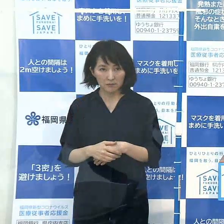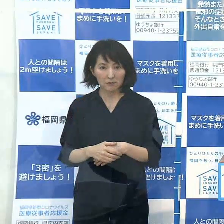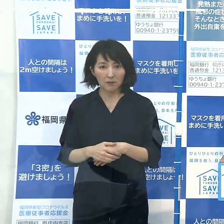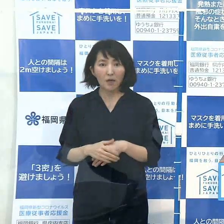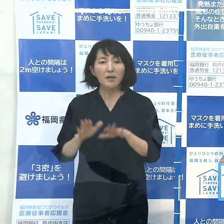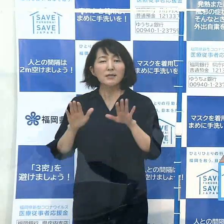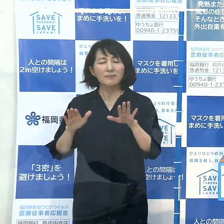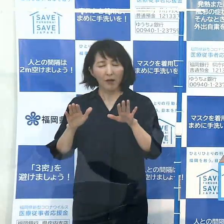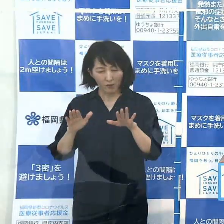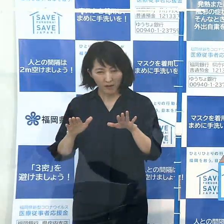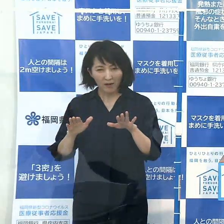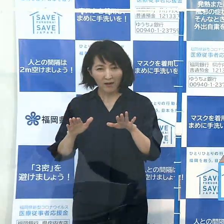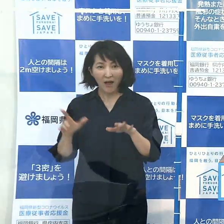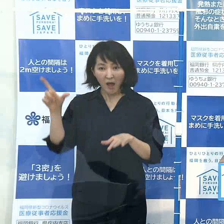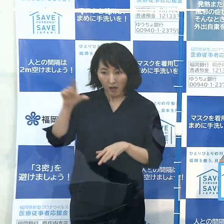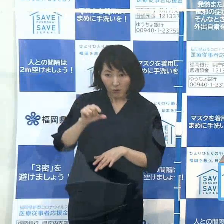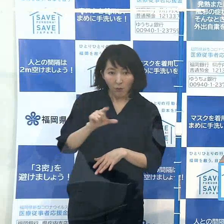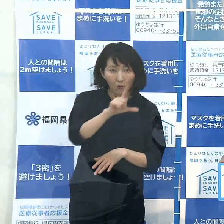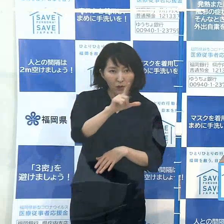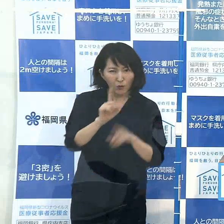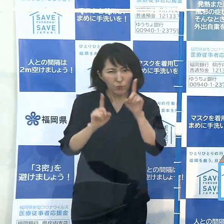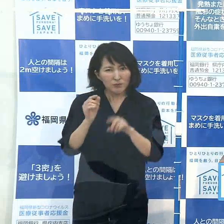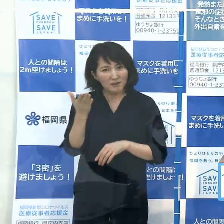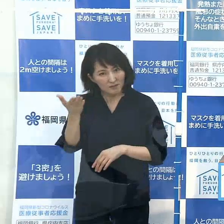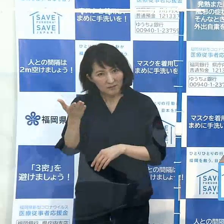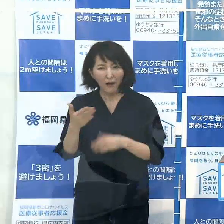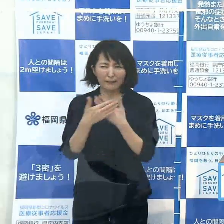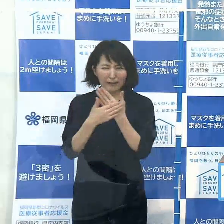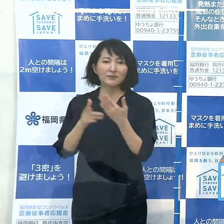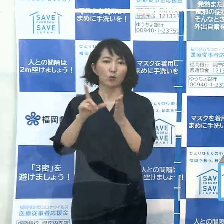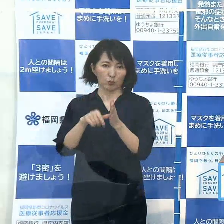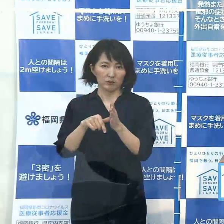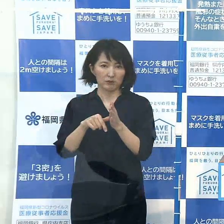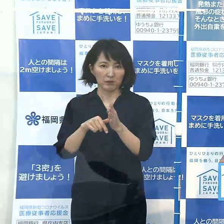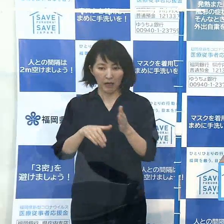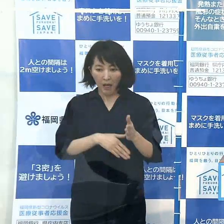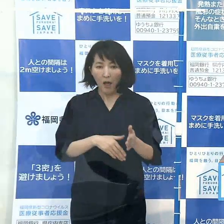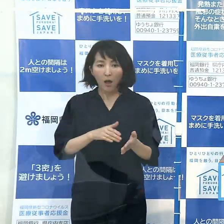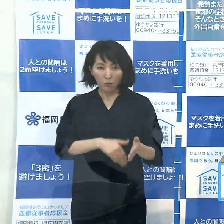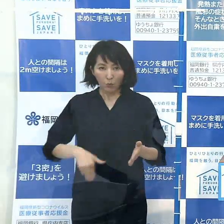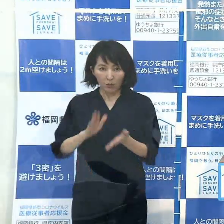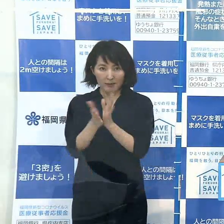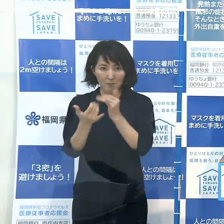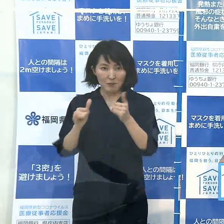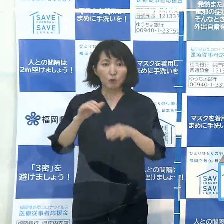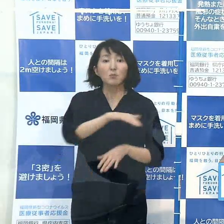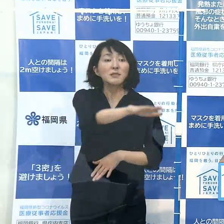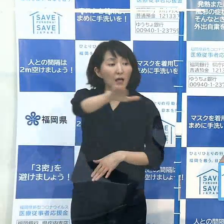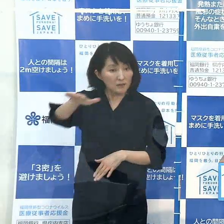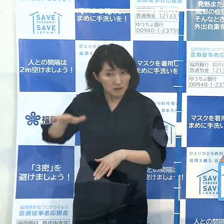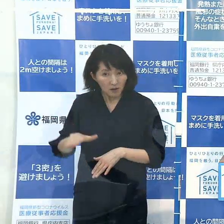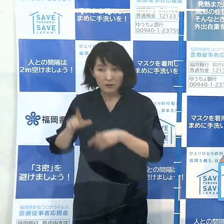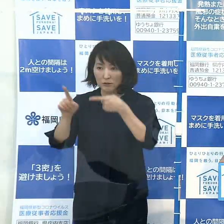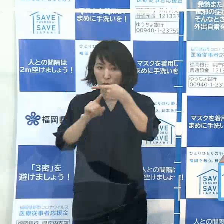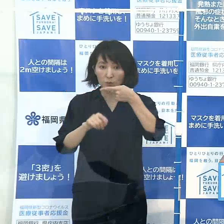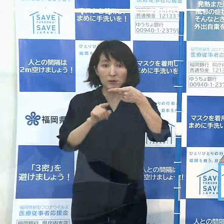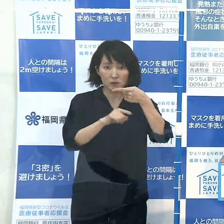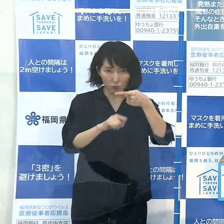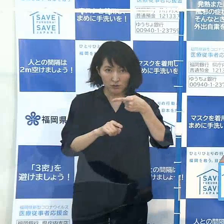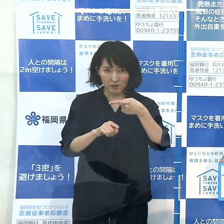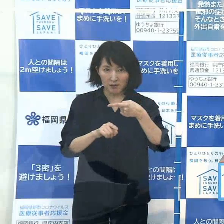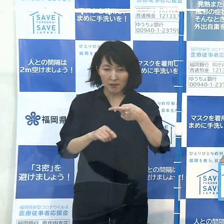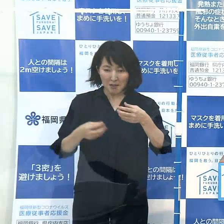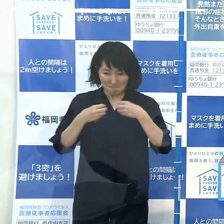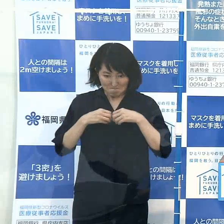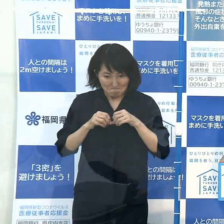今が大切な時期ですから、県民の皆さん、事業者の皆さん一人一人しっかりこれ以上感染を拡大させないんだ